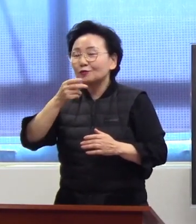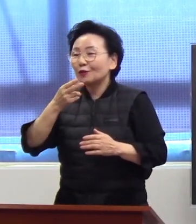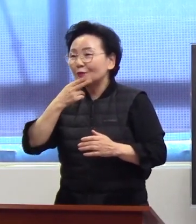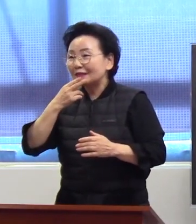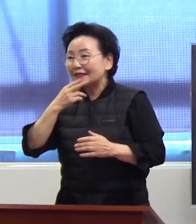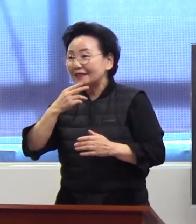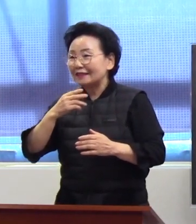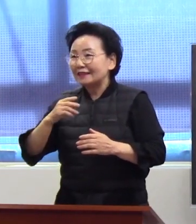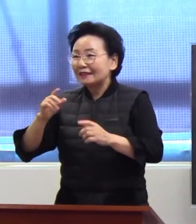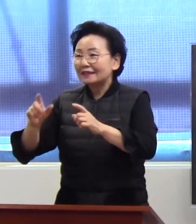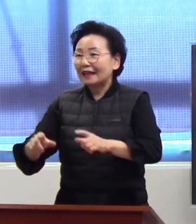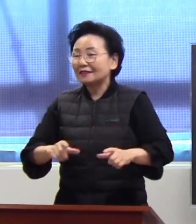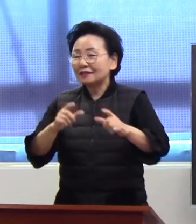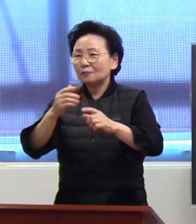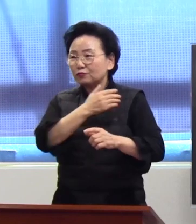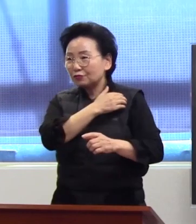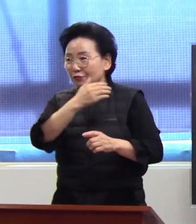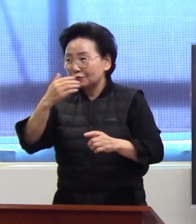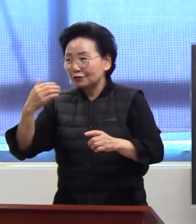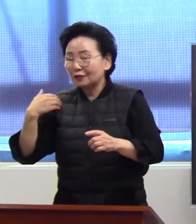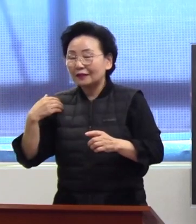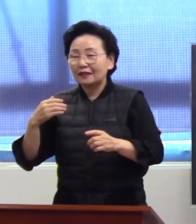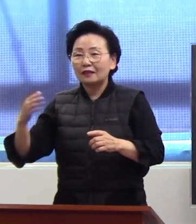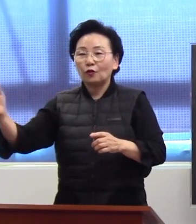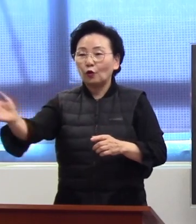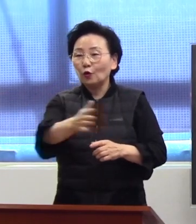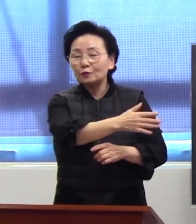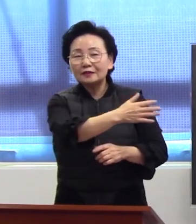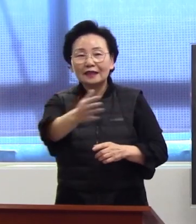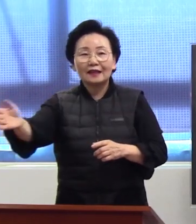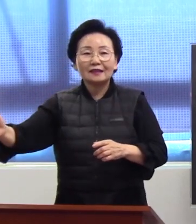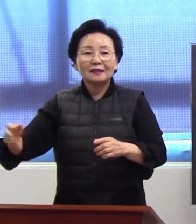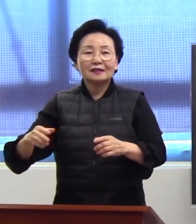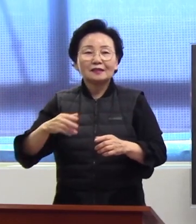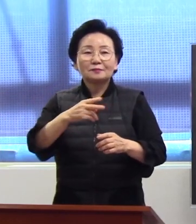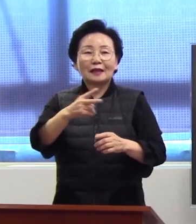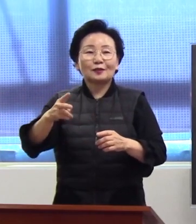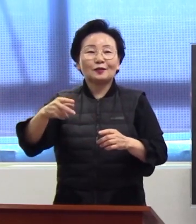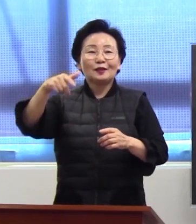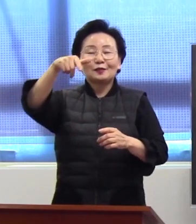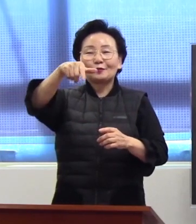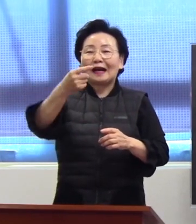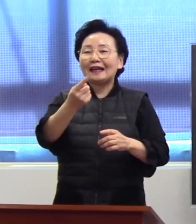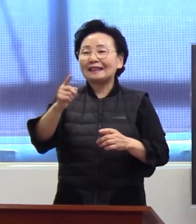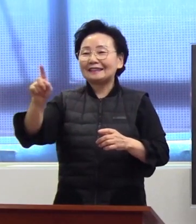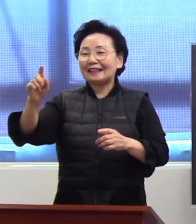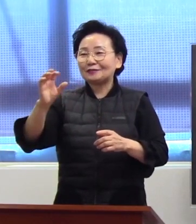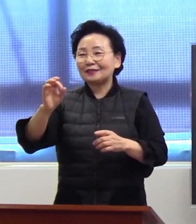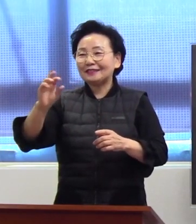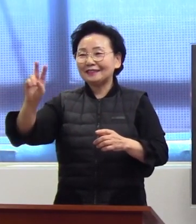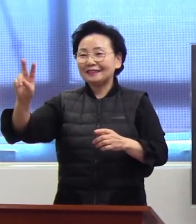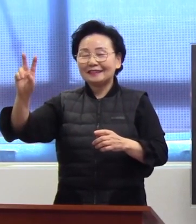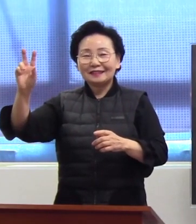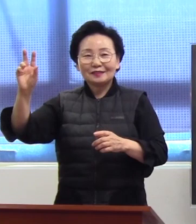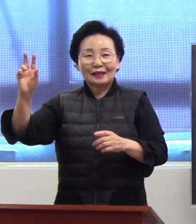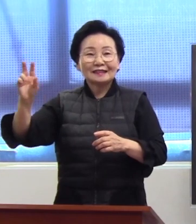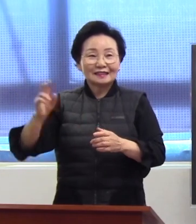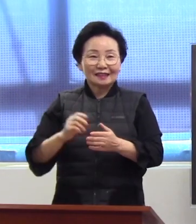물도 없지. 사는데 풍성한 게 없는 데가 바로 광야거든요.